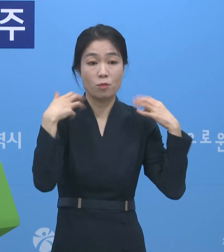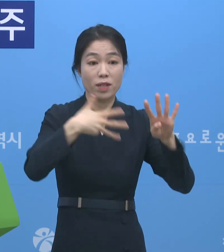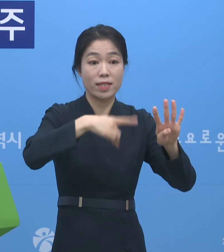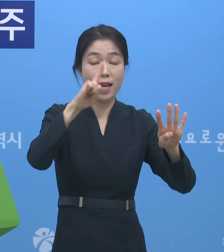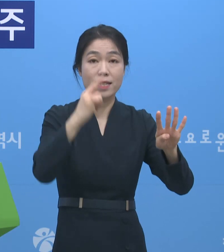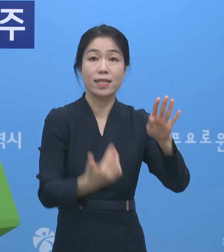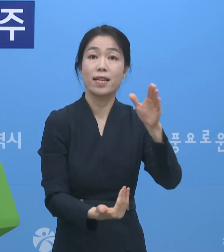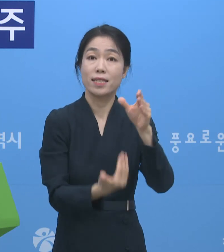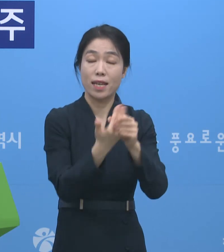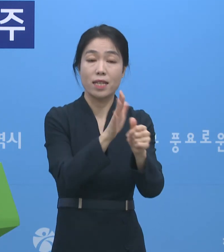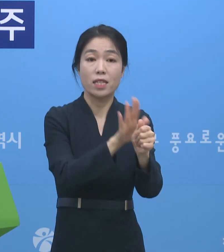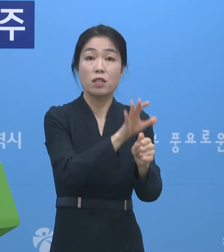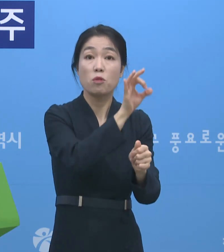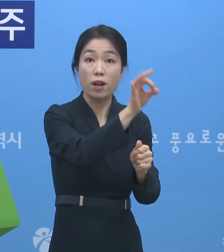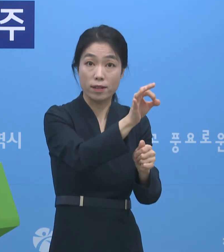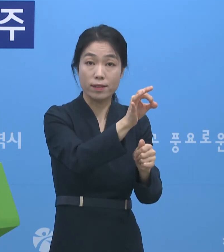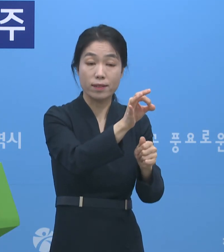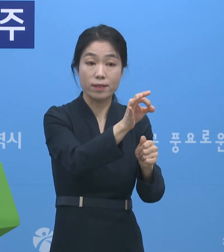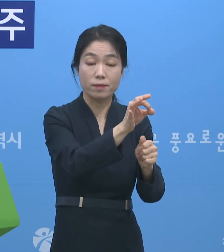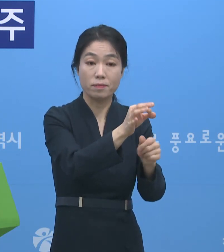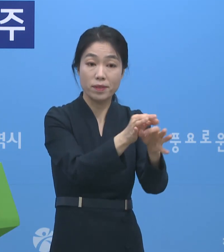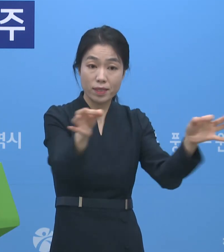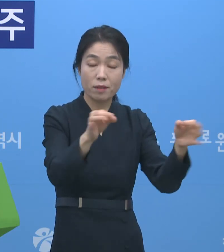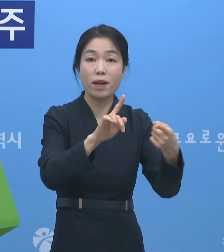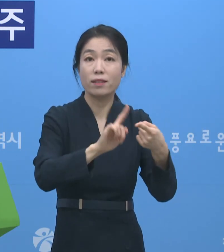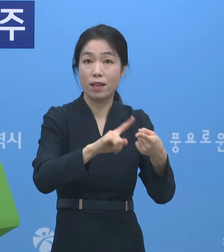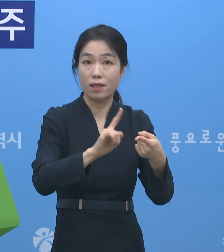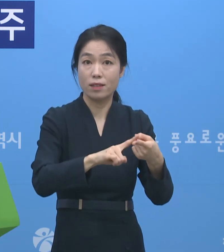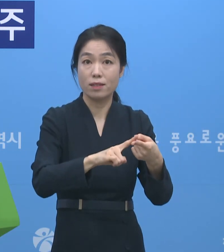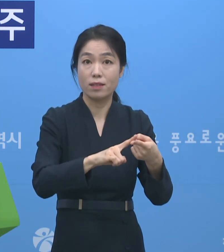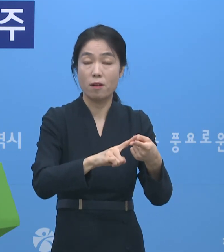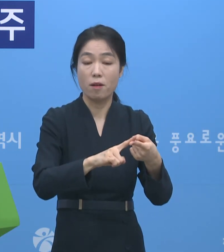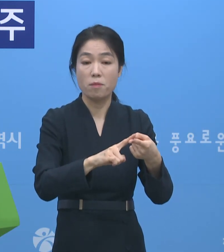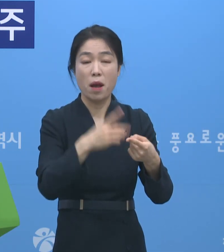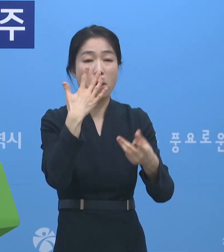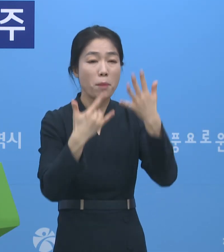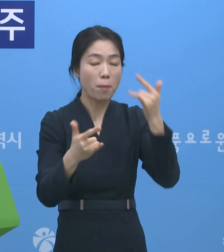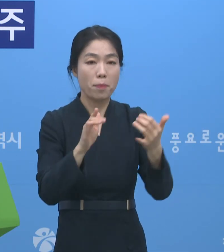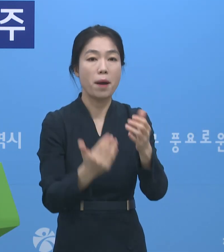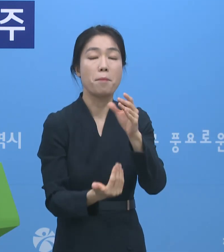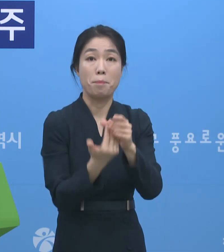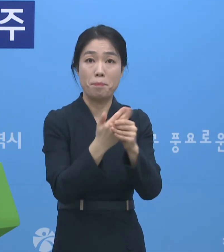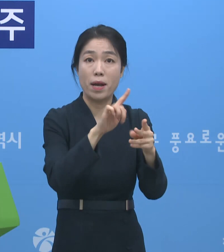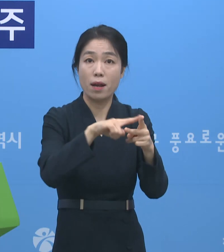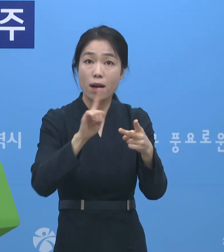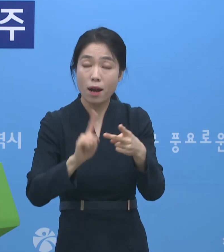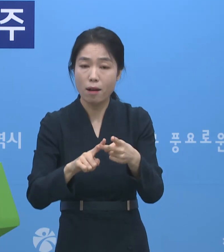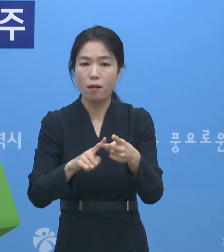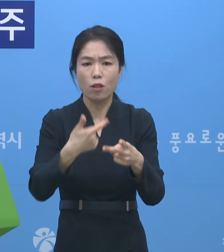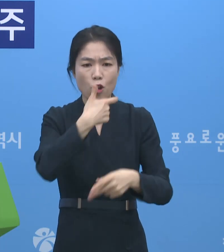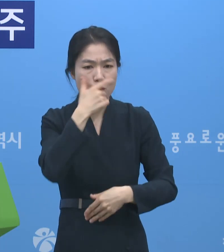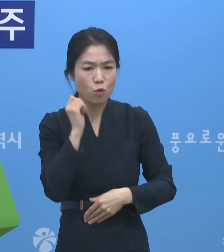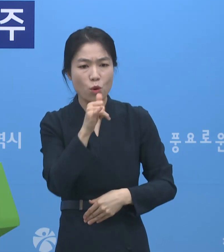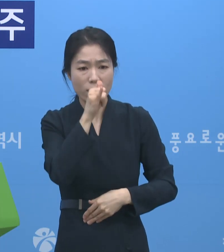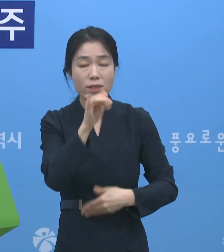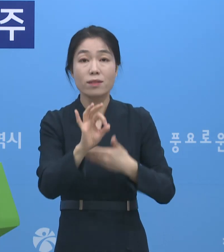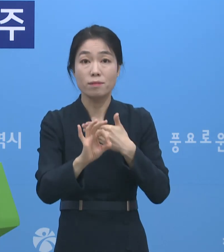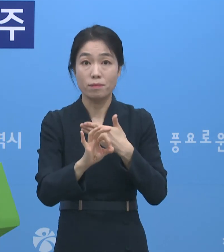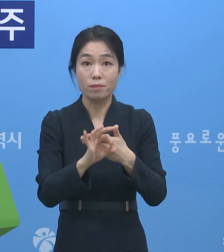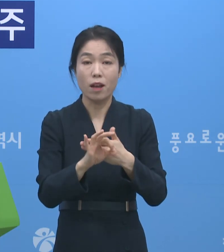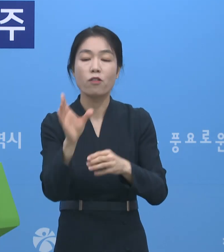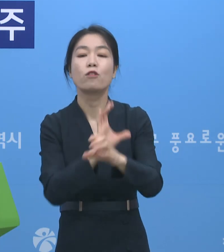4차 재난지원금 지급과 관련해서 사각지대가 발생하거나 미흡한 분야가